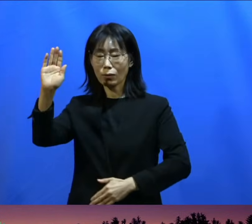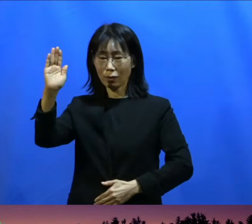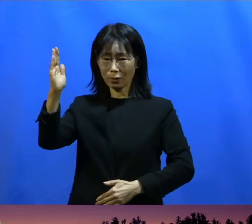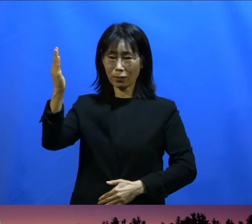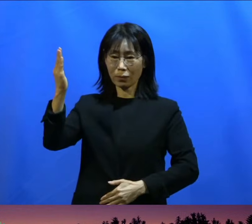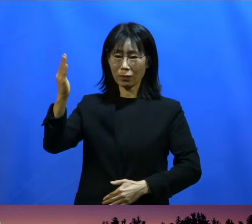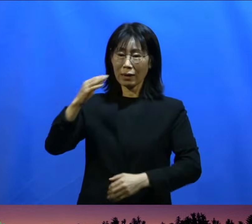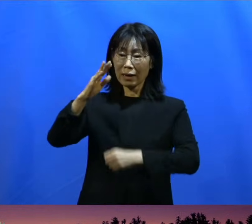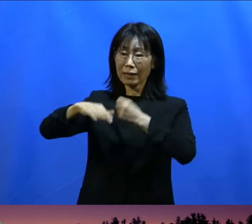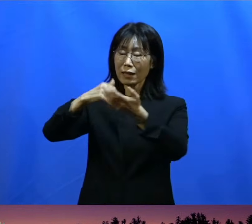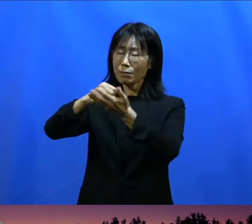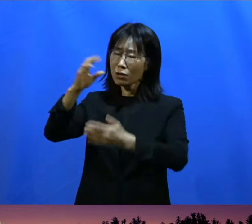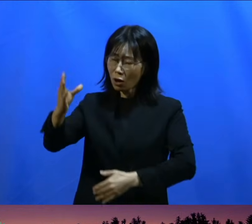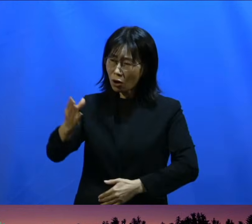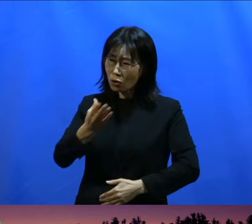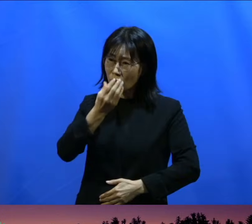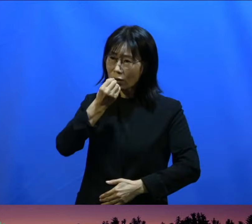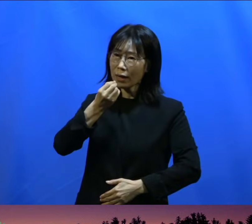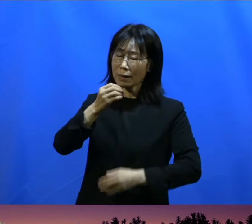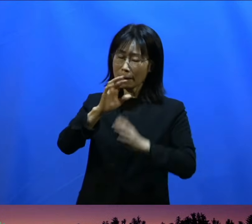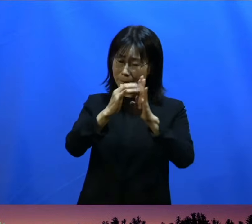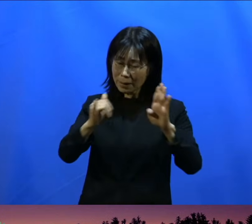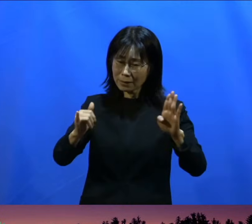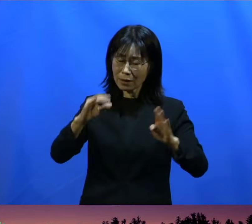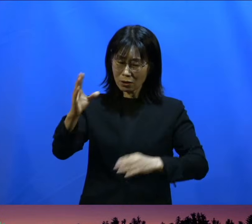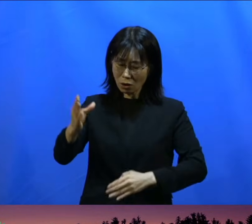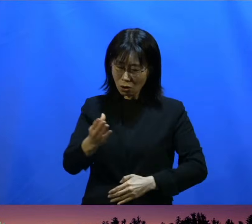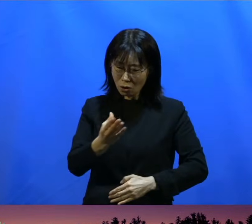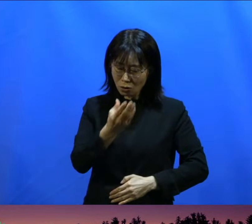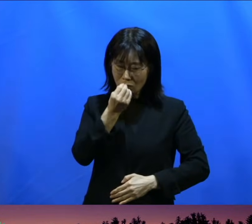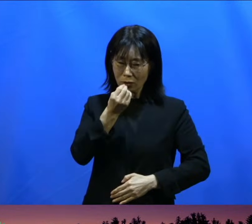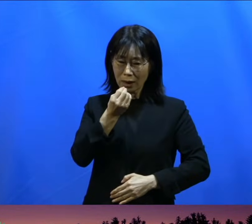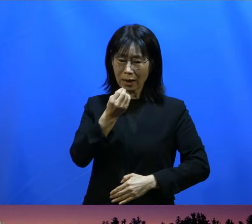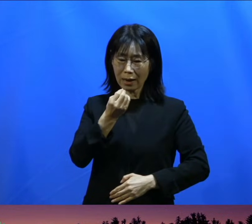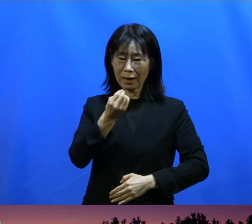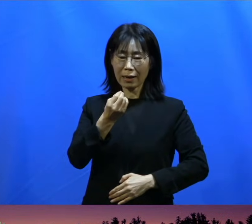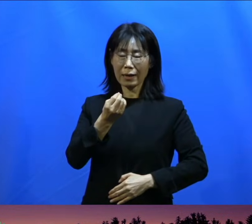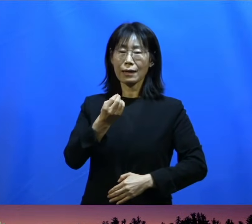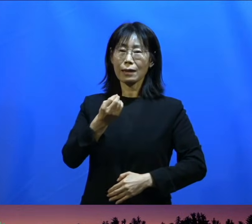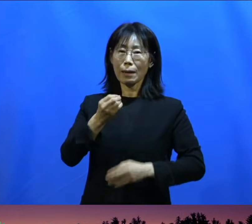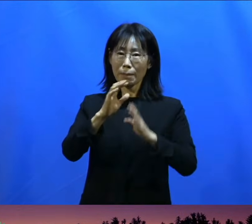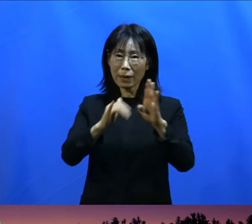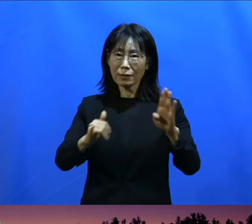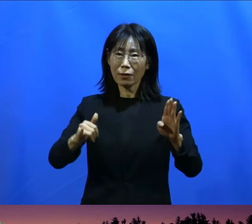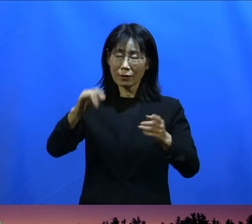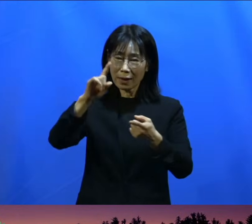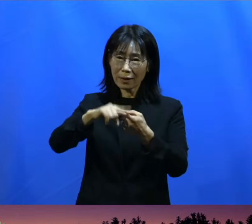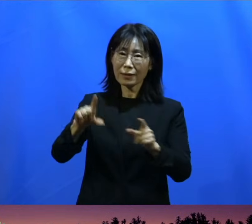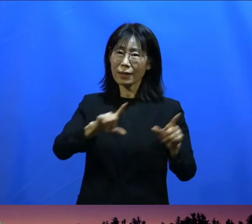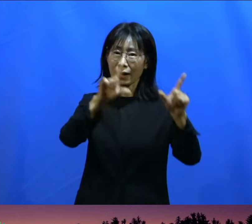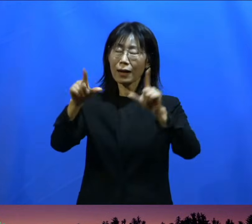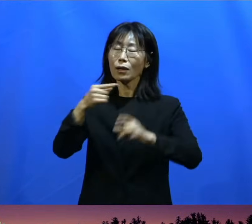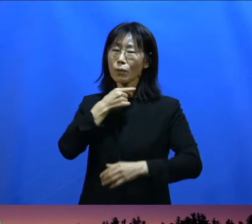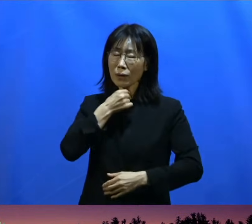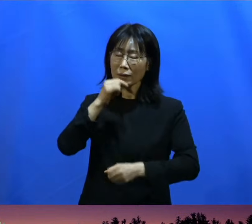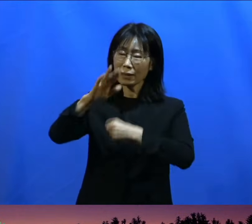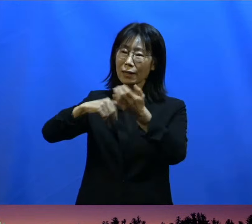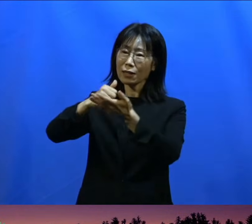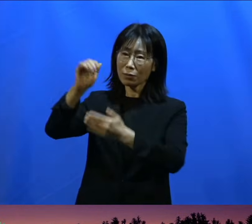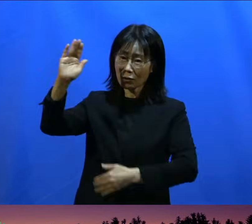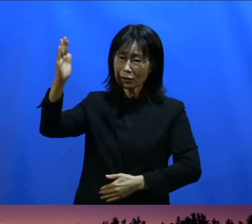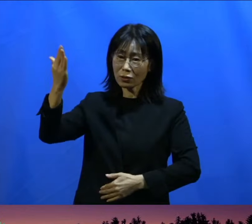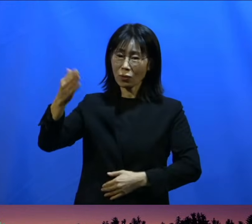하나님 우리를 거룩한 백성으로, 거룩한 거루터기로 삼으시기 위해서 오늘 우리를 이